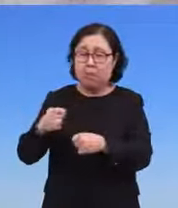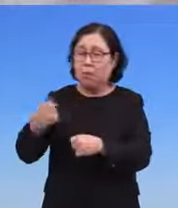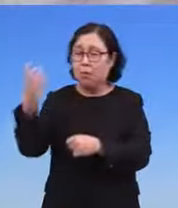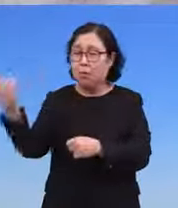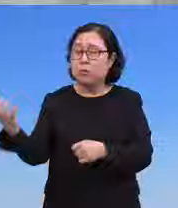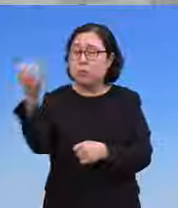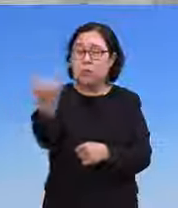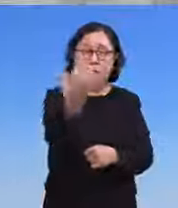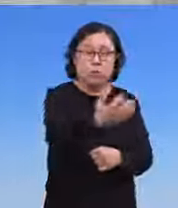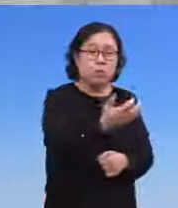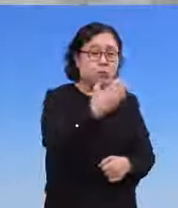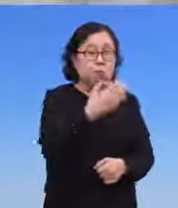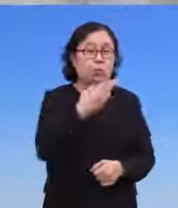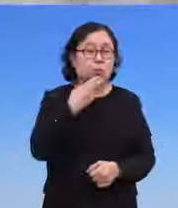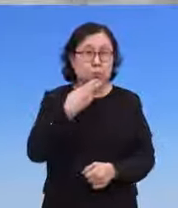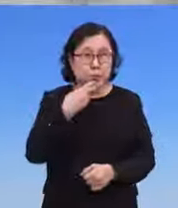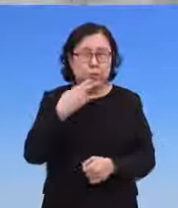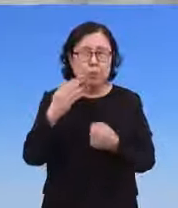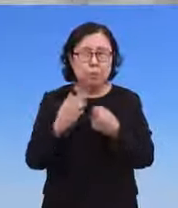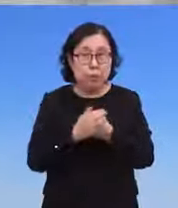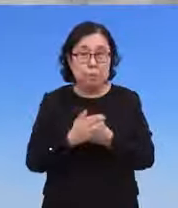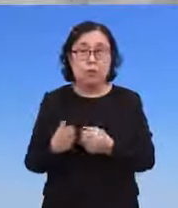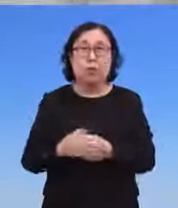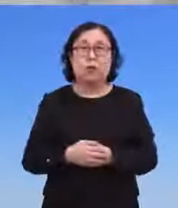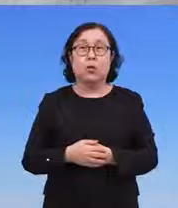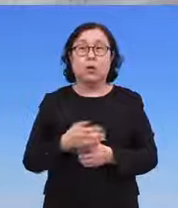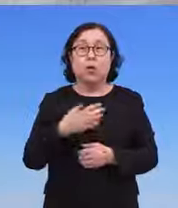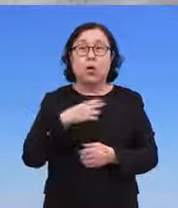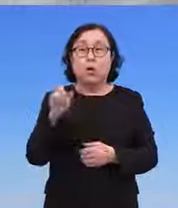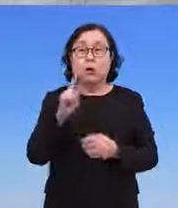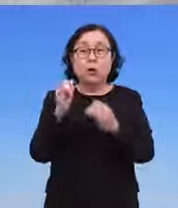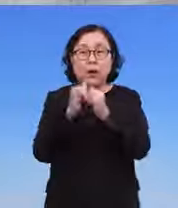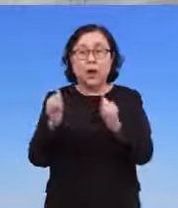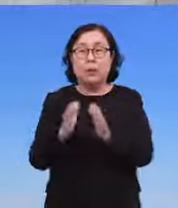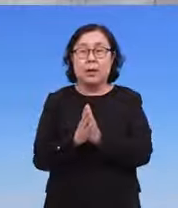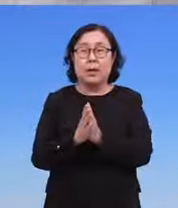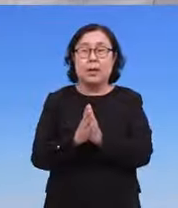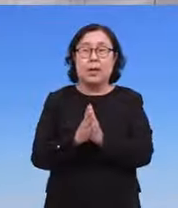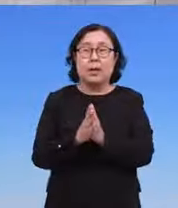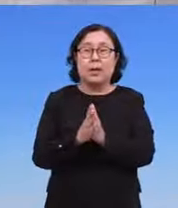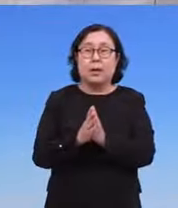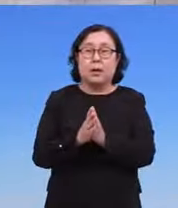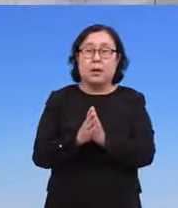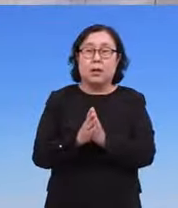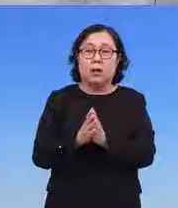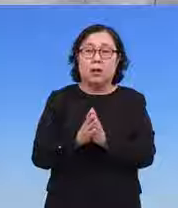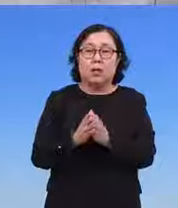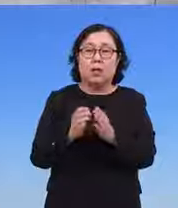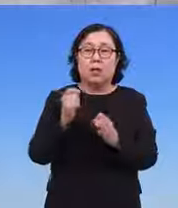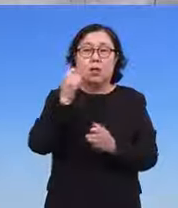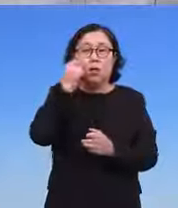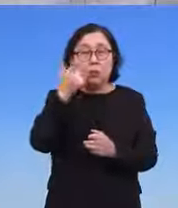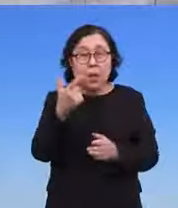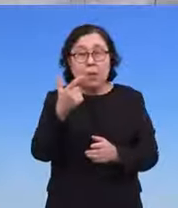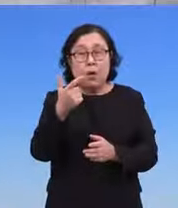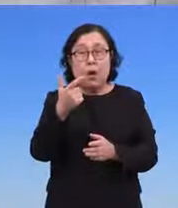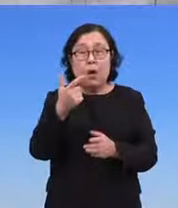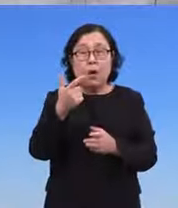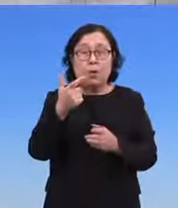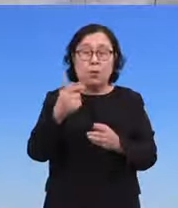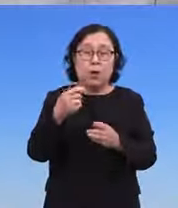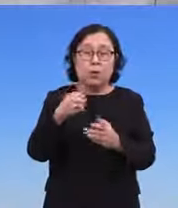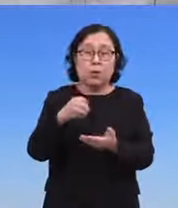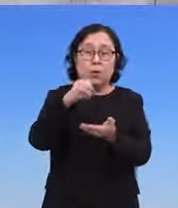되겠냐고요. 그리고 또 아니 지금 어느 성도가 지금 입주한 지 지금 6개월밖에 안 되는 드림센터를 담임 목사가